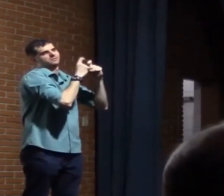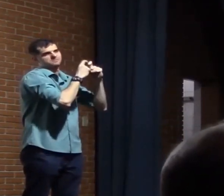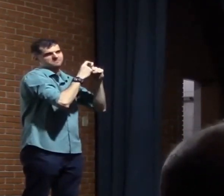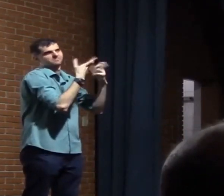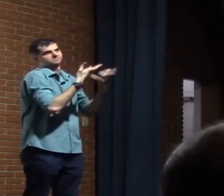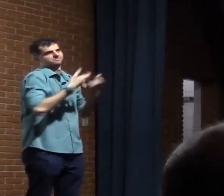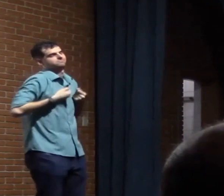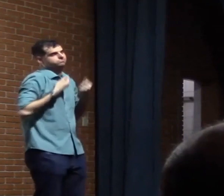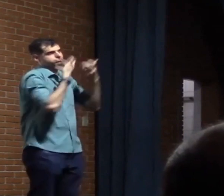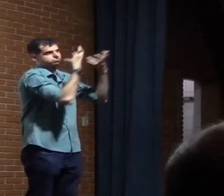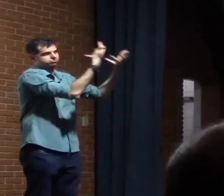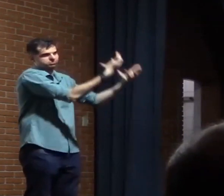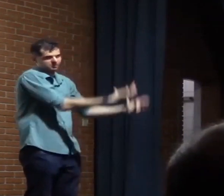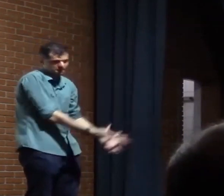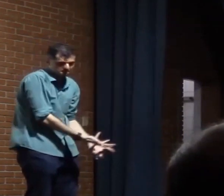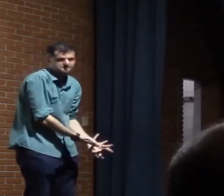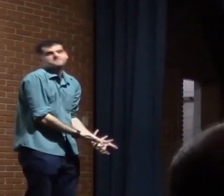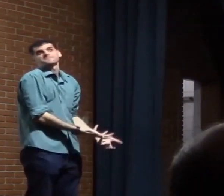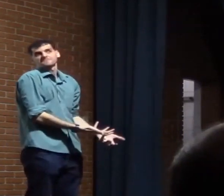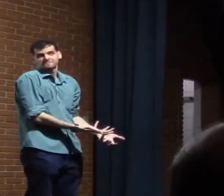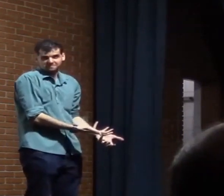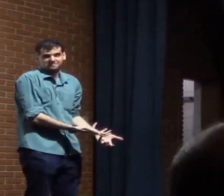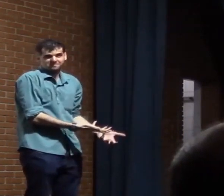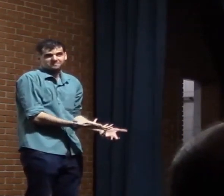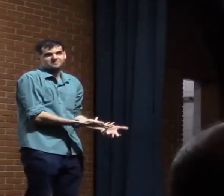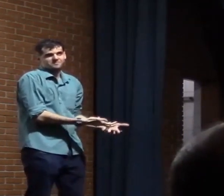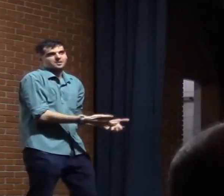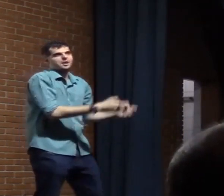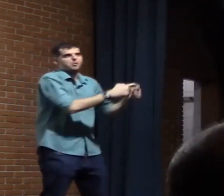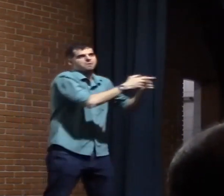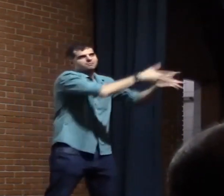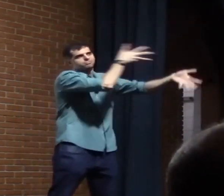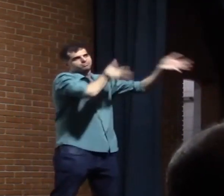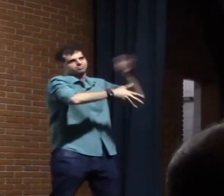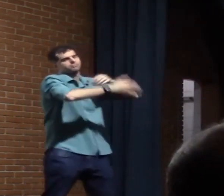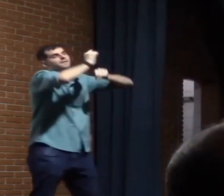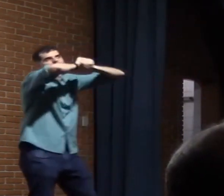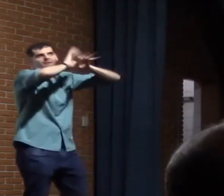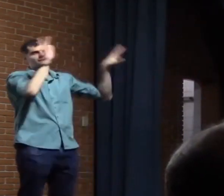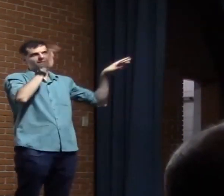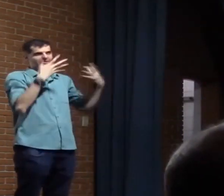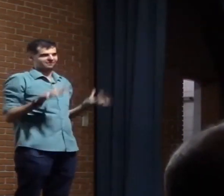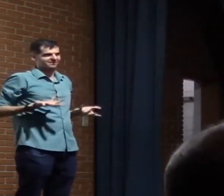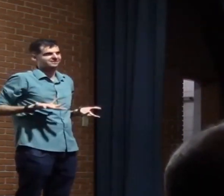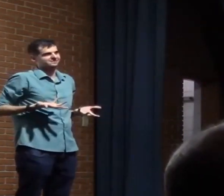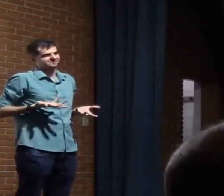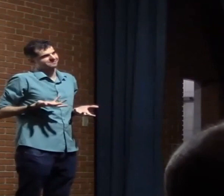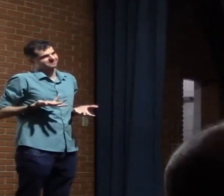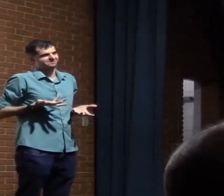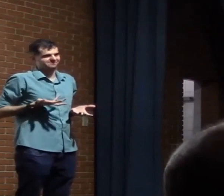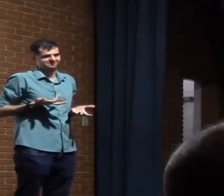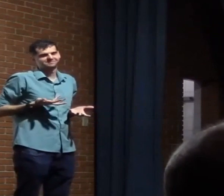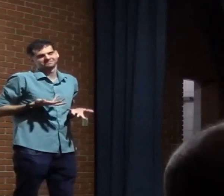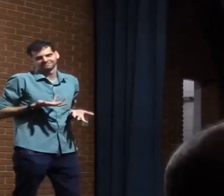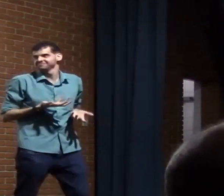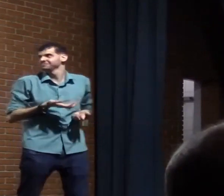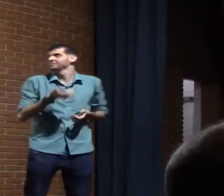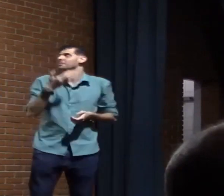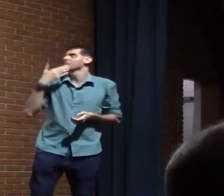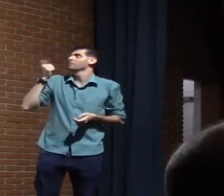O médico está conversando, o intérprete vai explicar, o intérprete explica claramente em língua de sinais, mas não